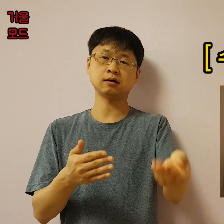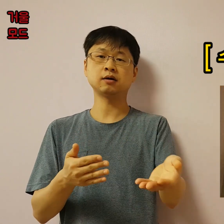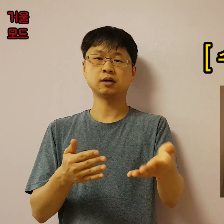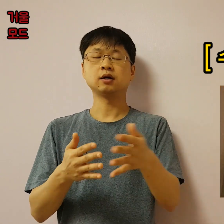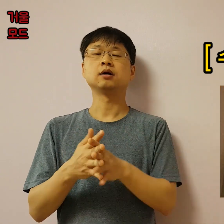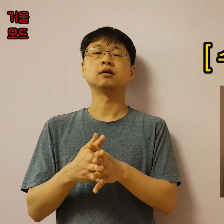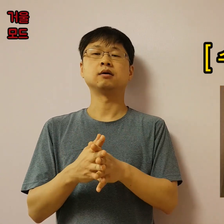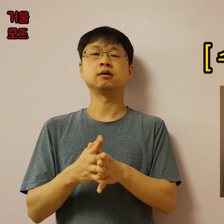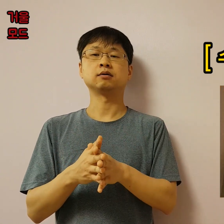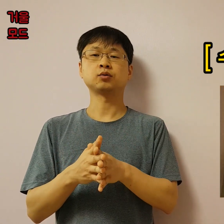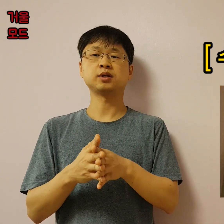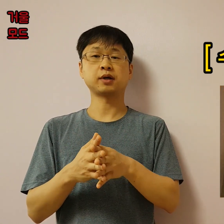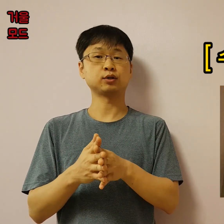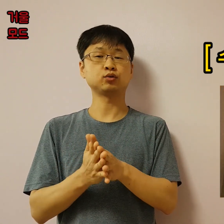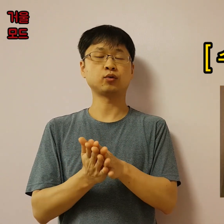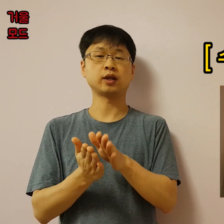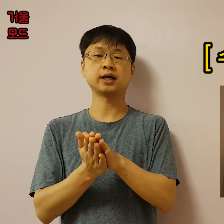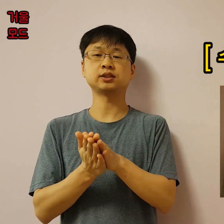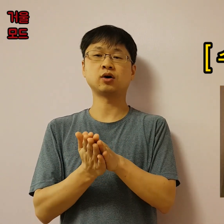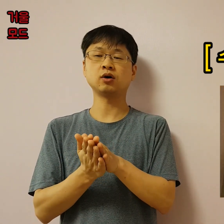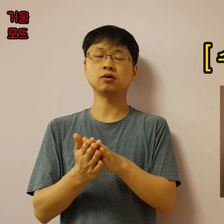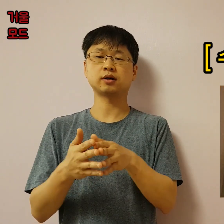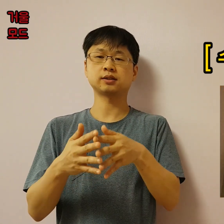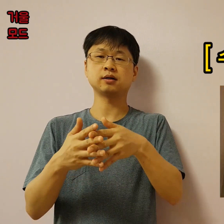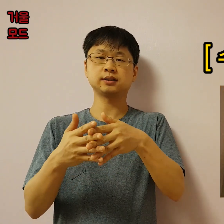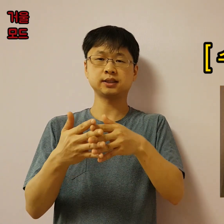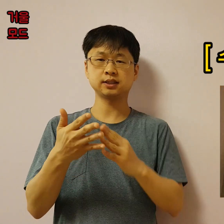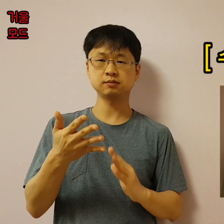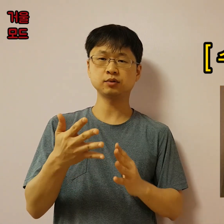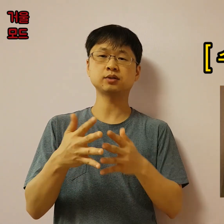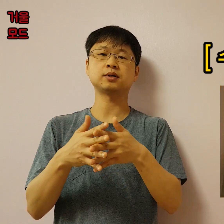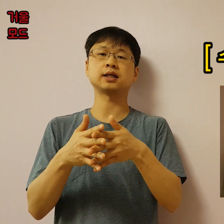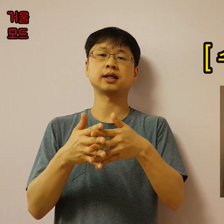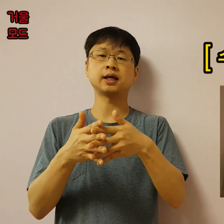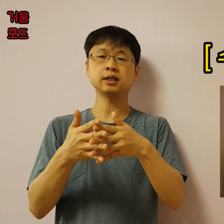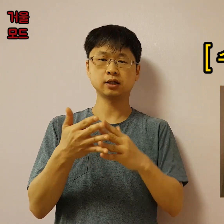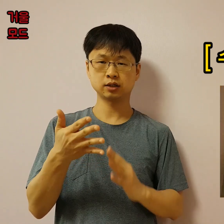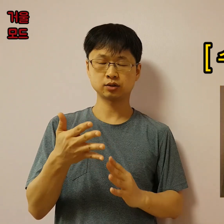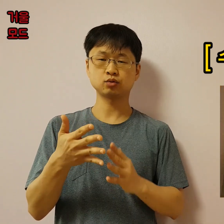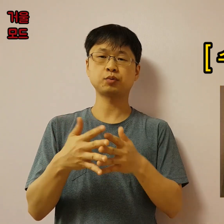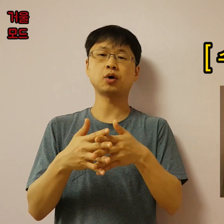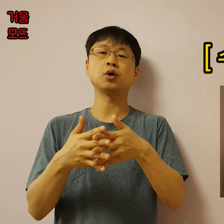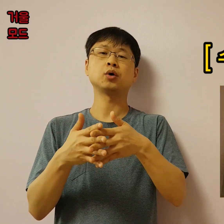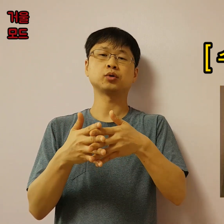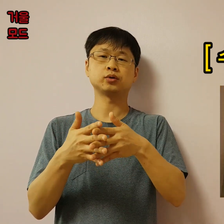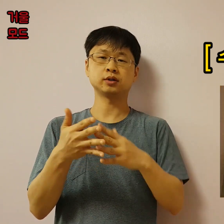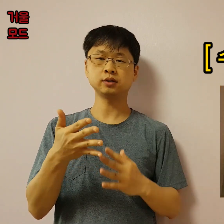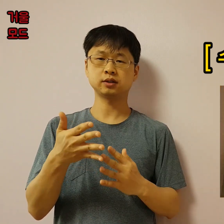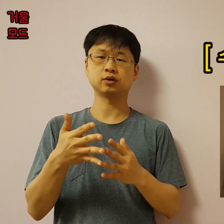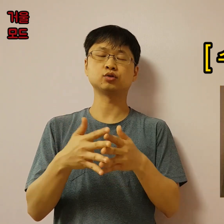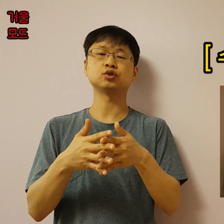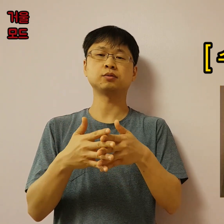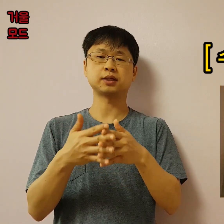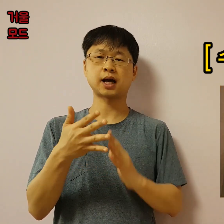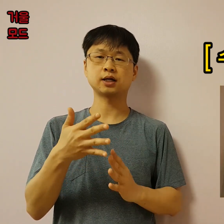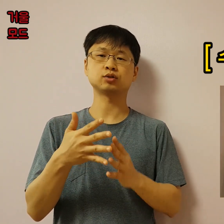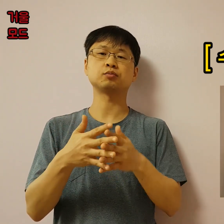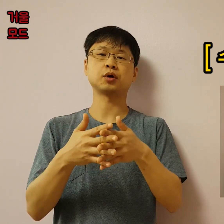찢어서 손님에게 주곤 하죠. 그래서 찢는 모습을 나타낸 수표 또는 영수증입니다.